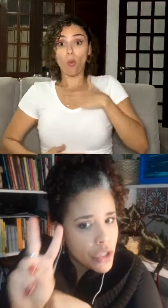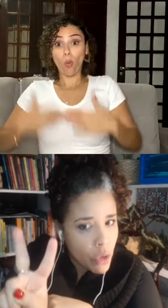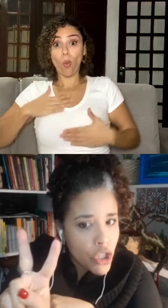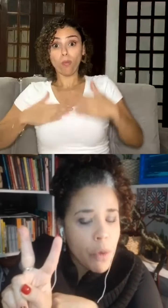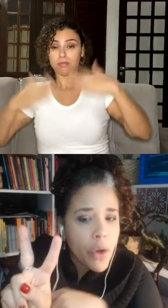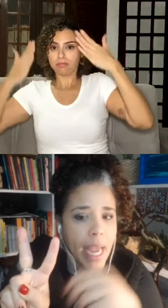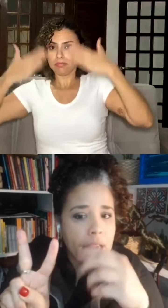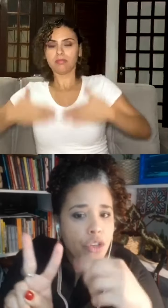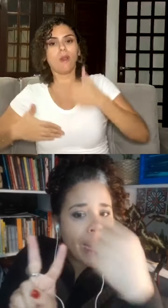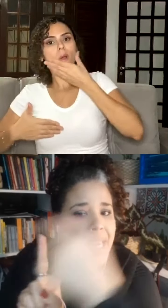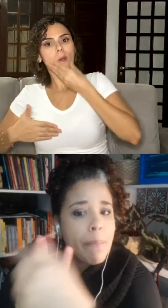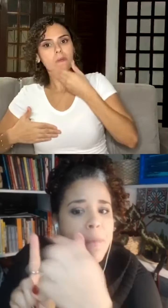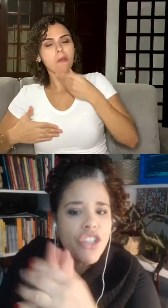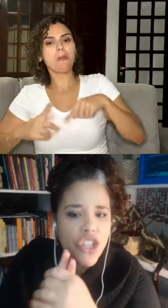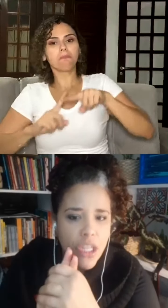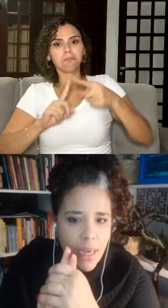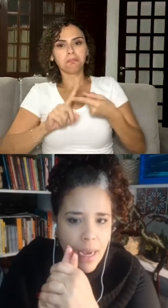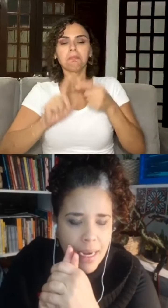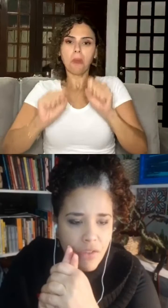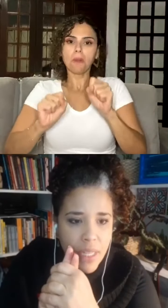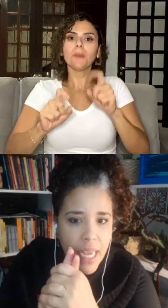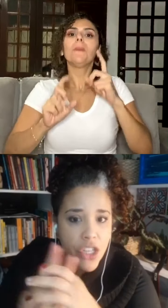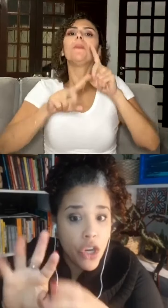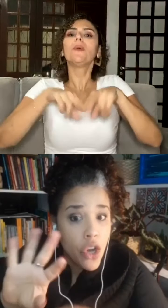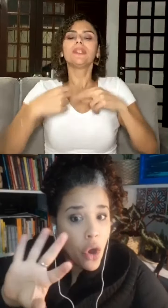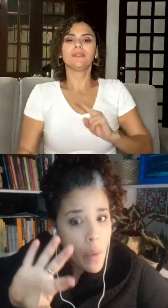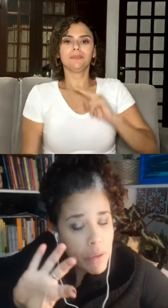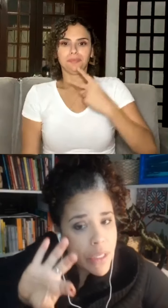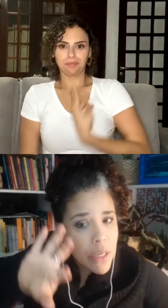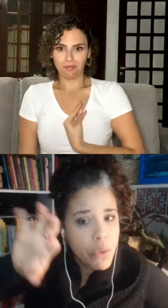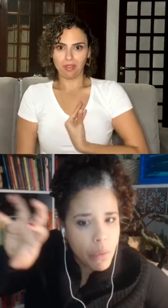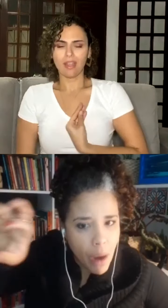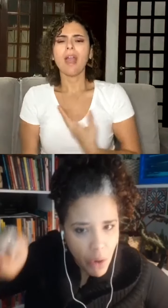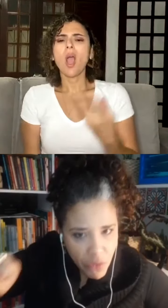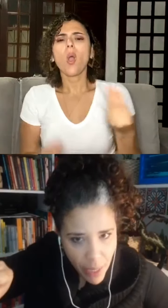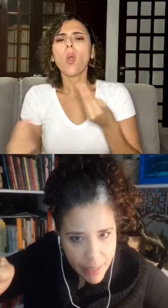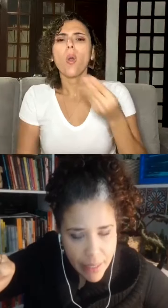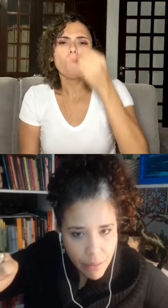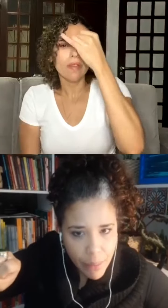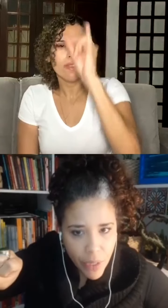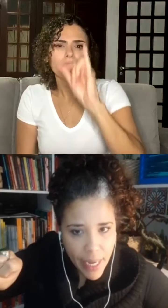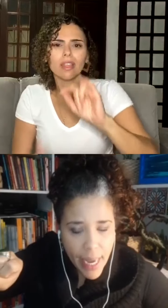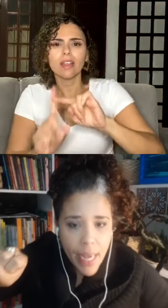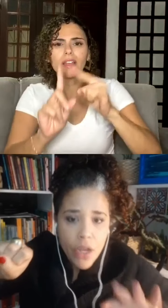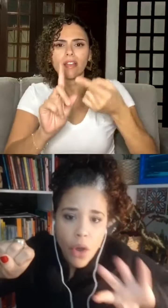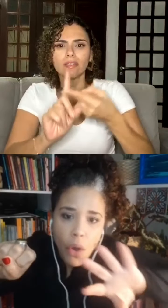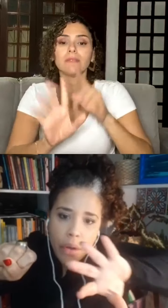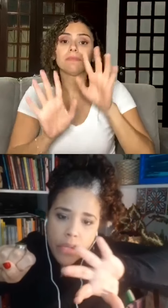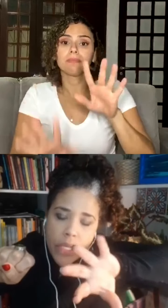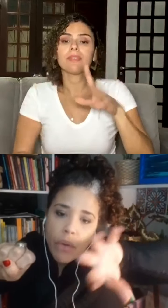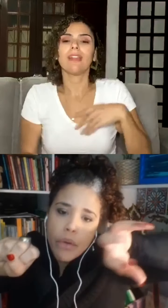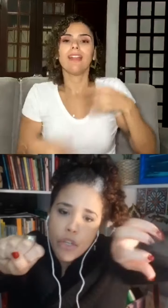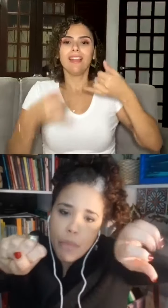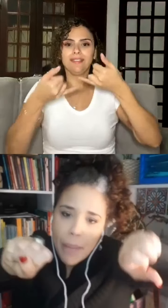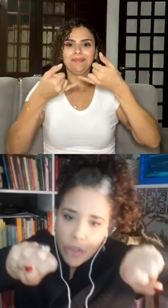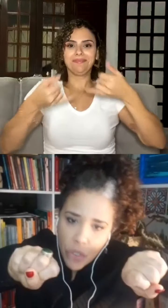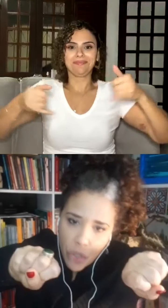de 2 bloqueios para impedir a gravidez. Ou eu seguro a ovulação da mulher, ou eu seguro